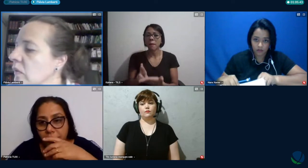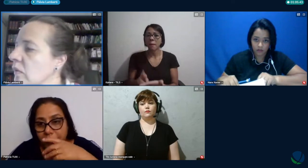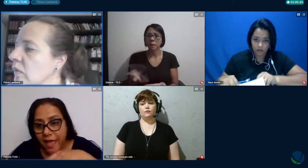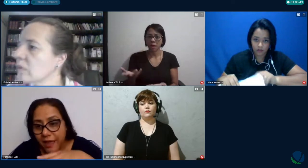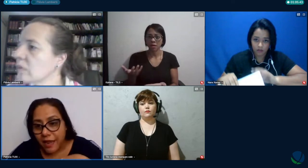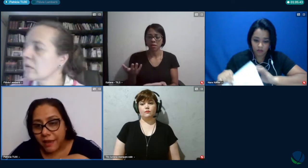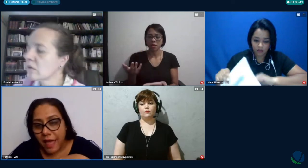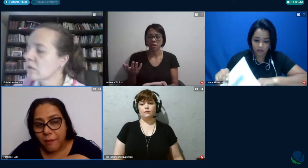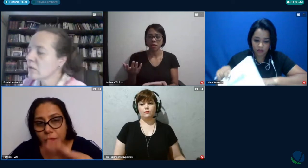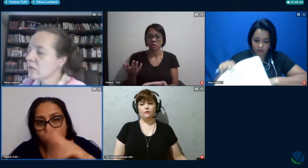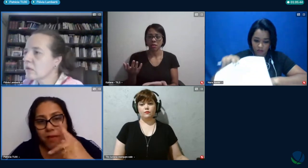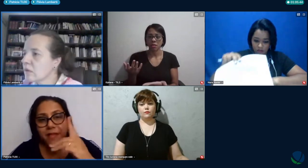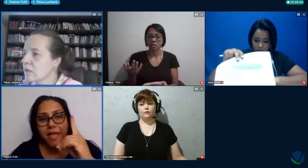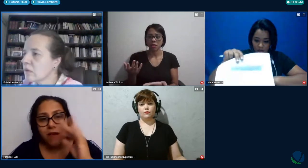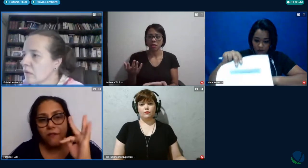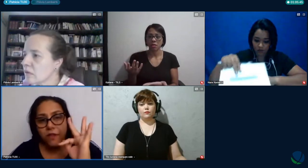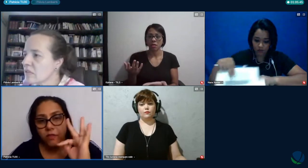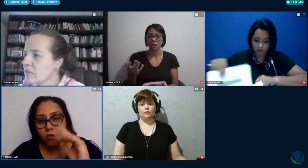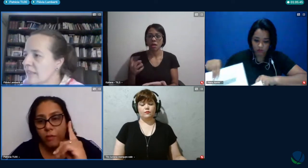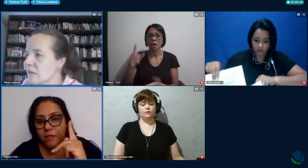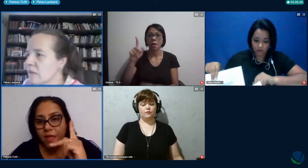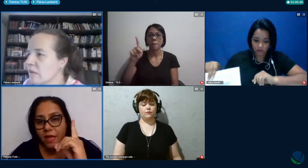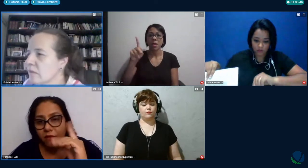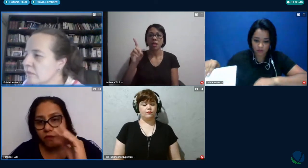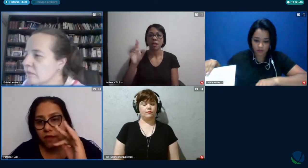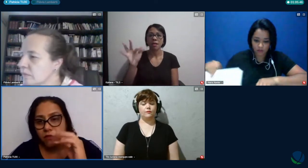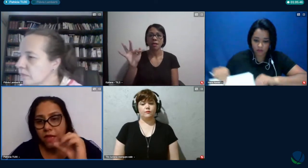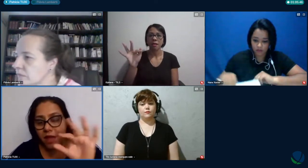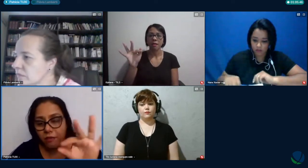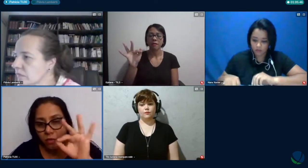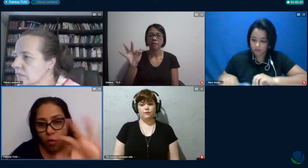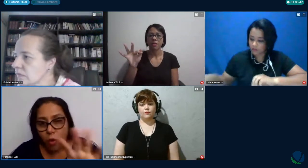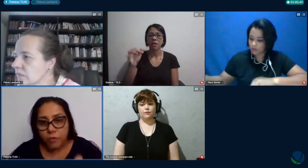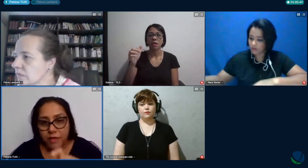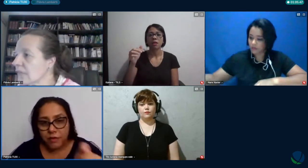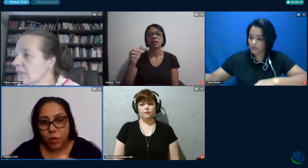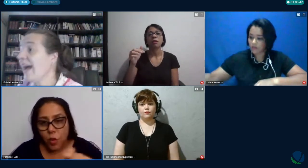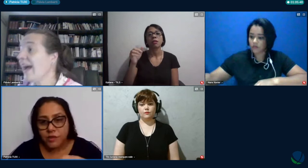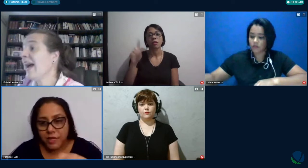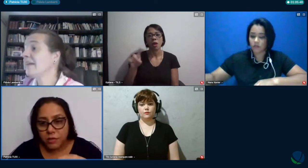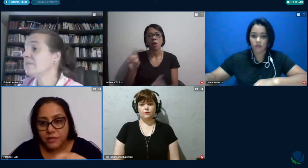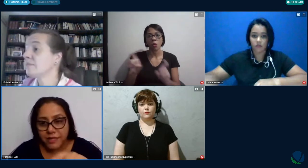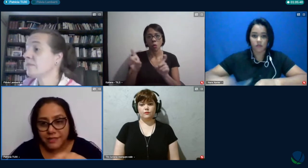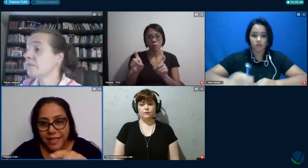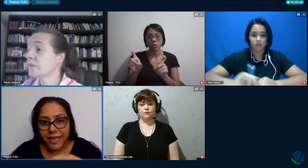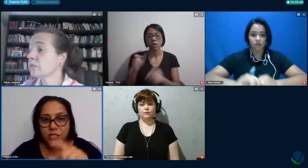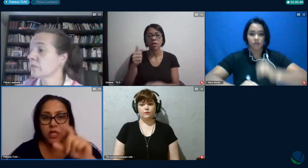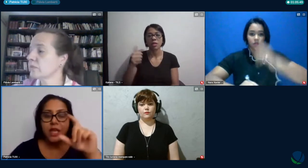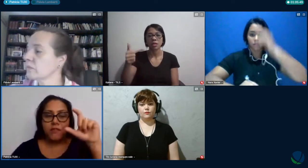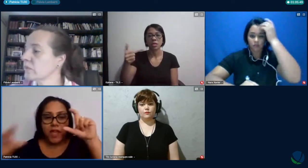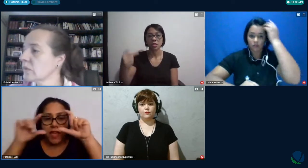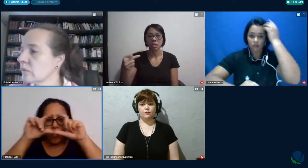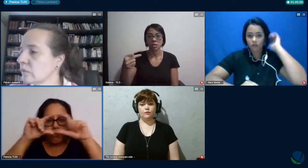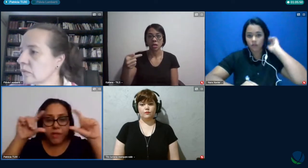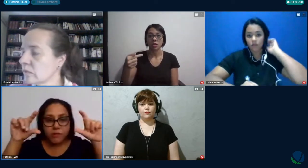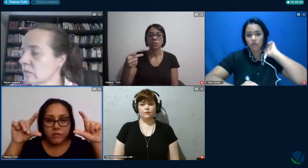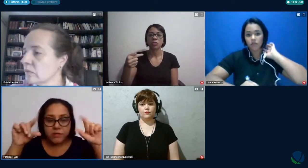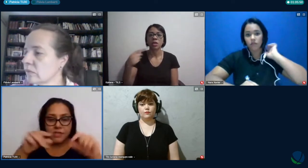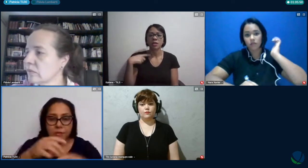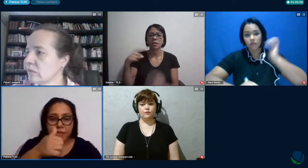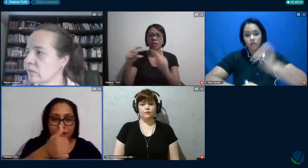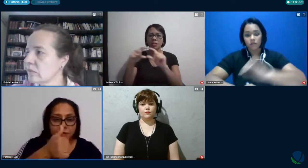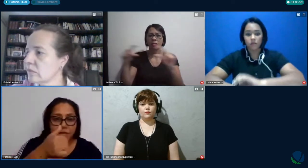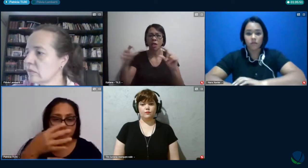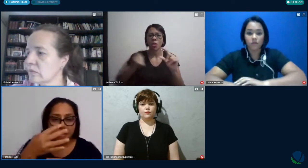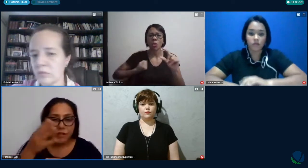117? No PDF. 117. No PDF, no computador, 117. Tem aquele